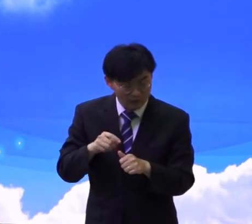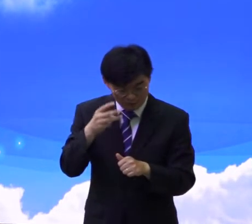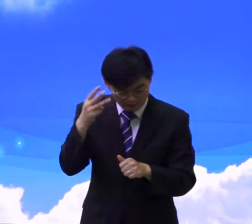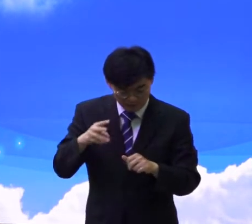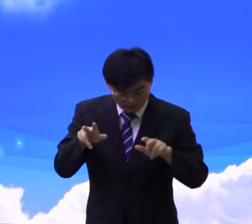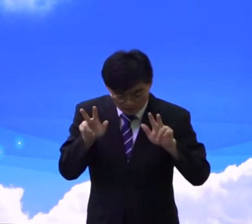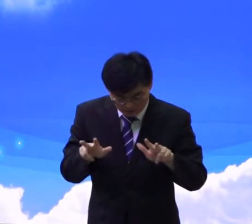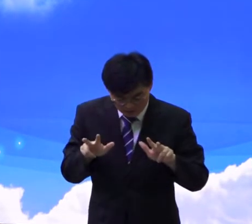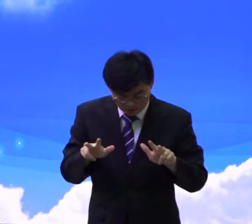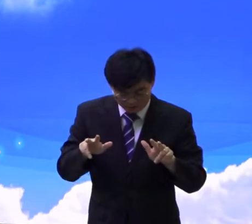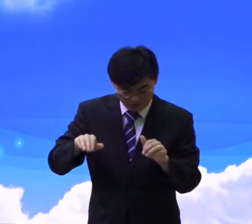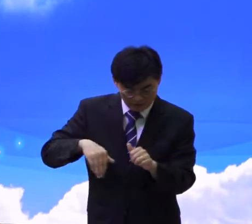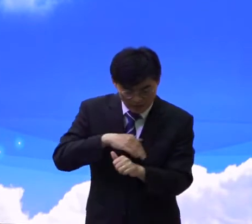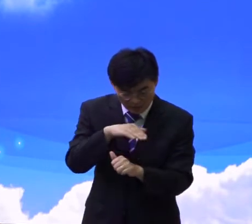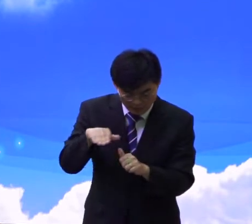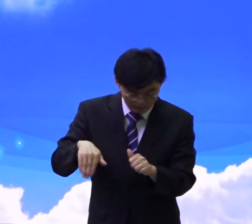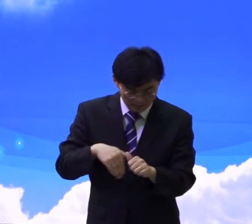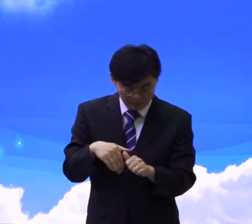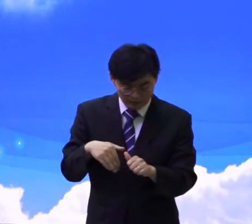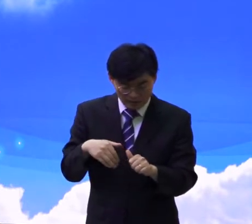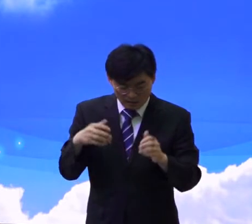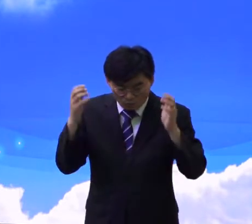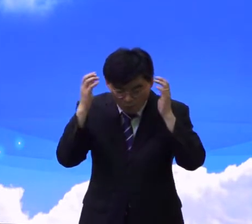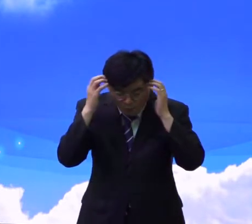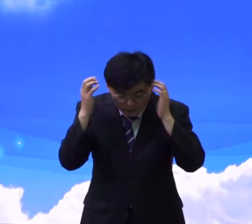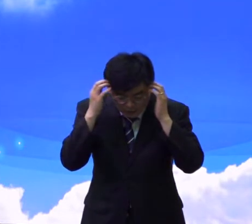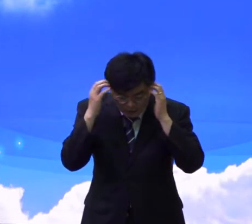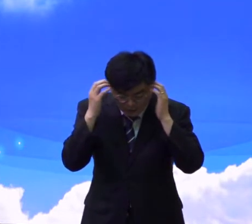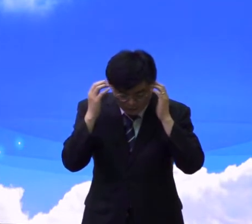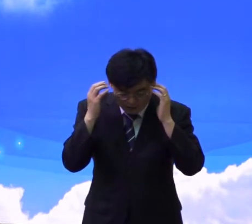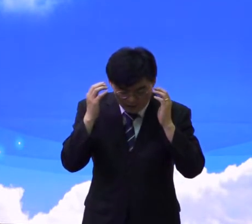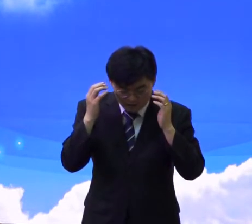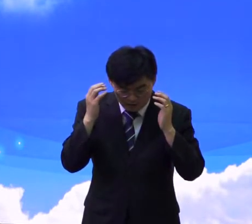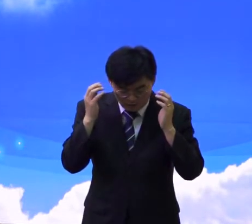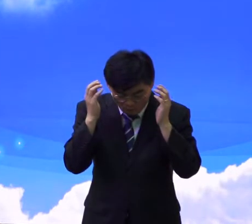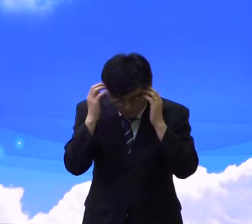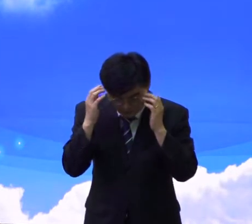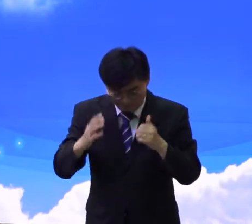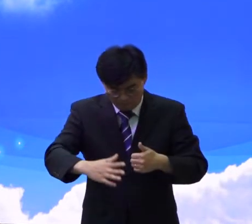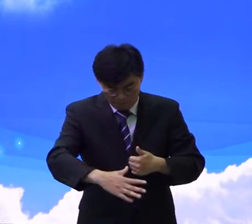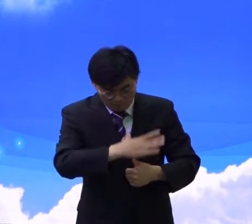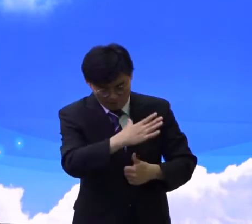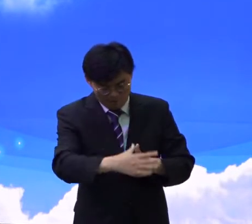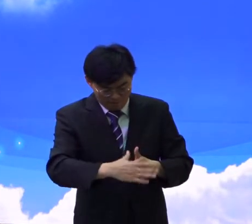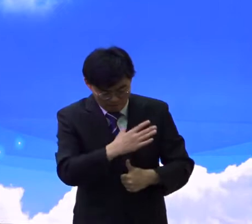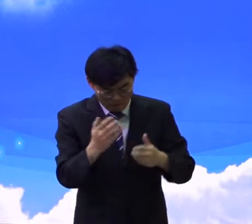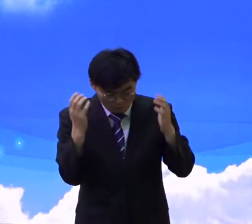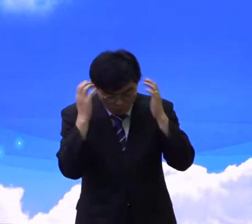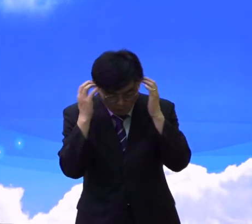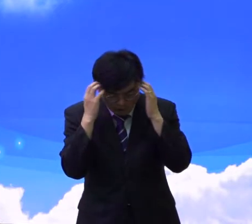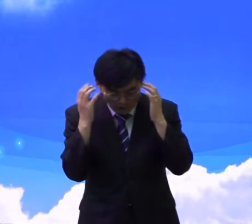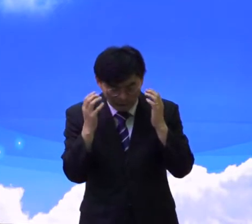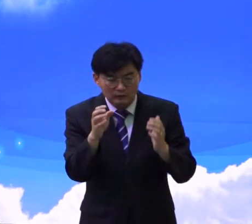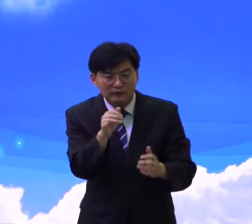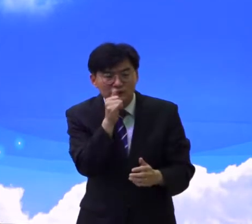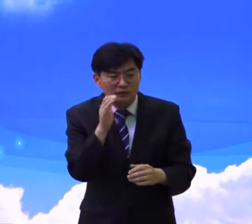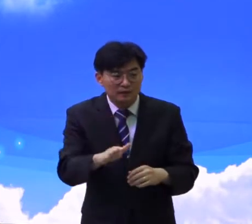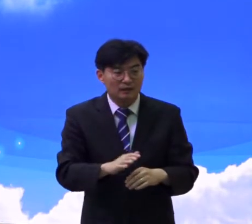지금 현재 예레미야가 당하고 있는 고난과는 비교할 수 없는 정말 놀랍고 큰 고난들이 놓여져